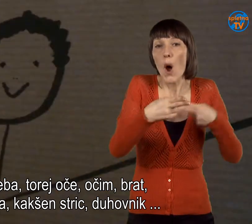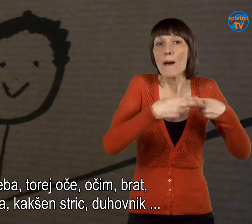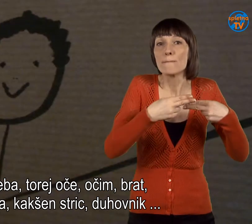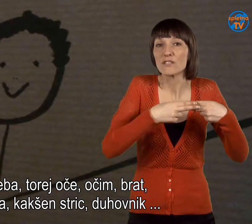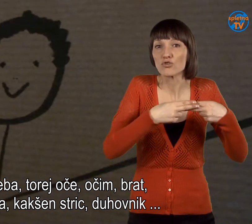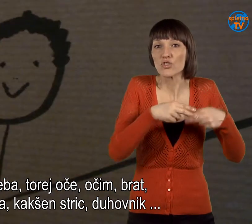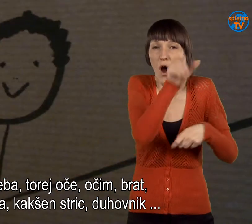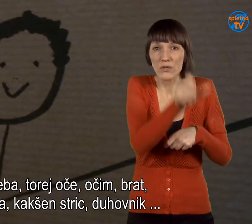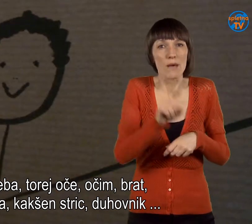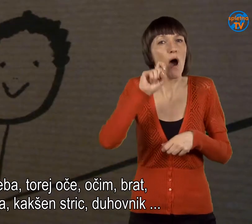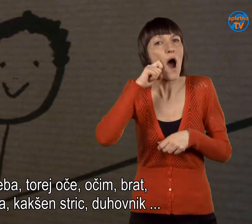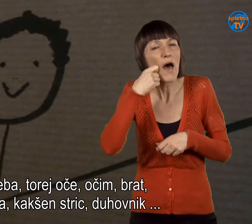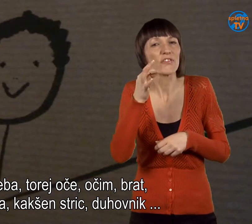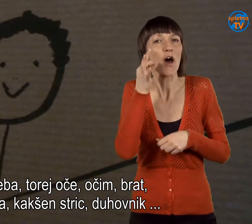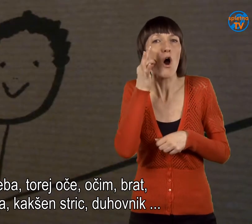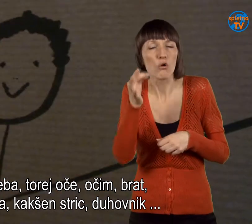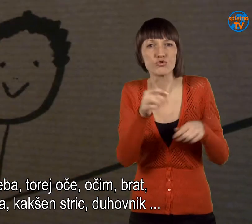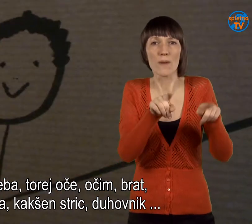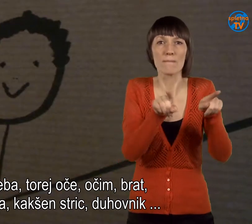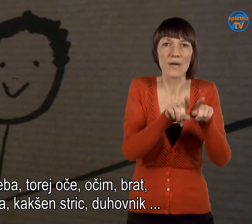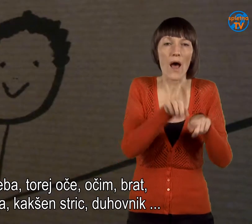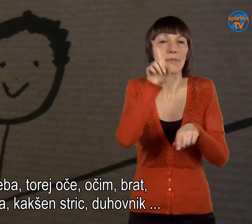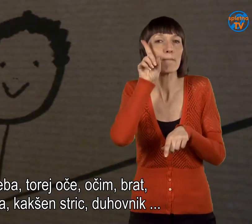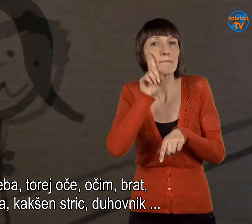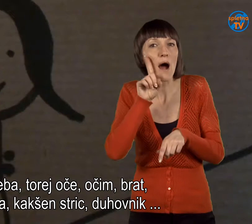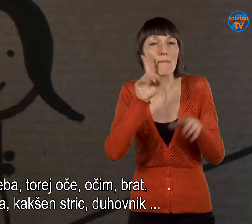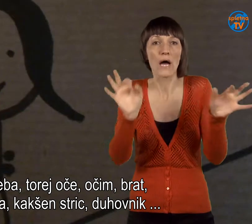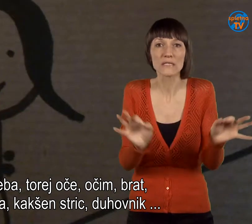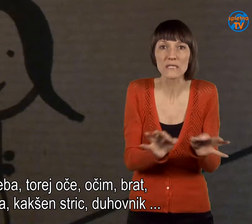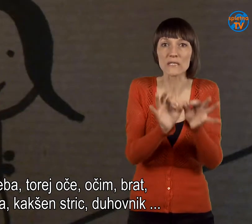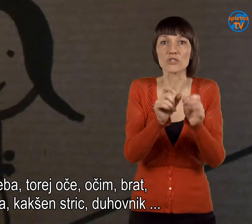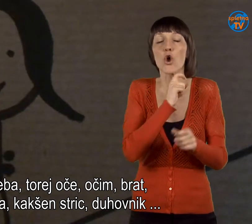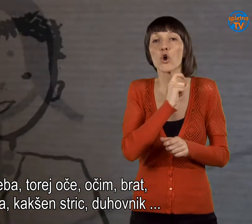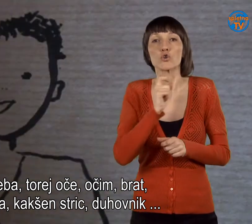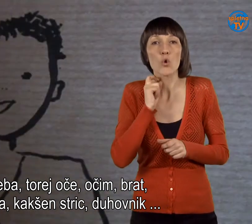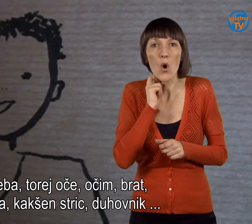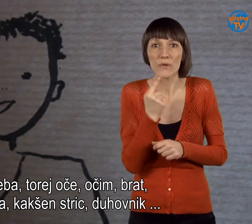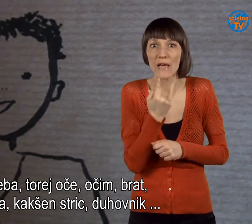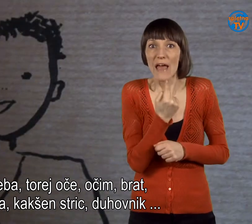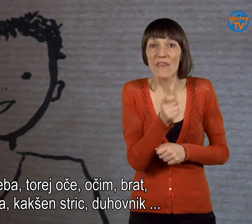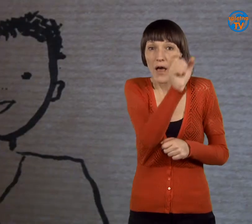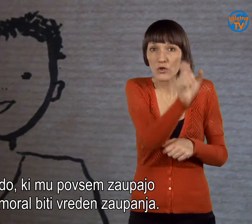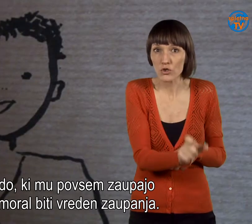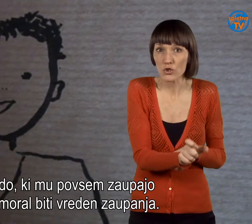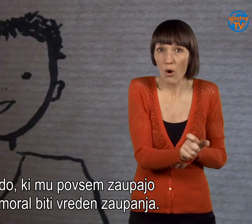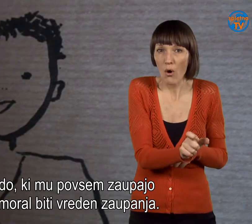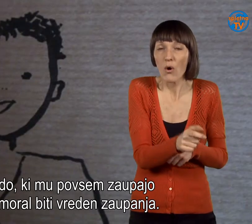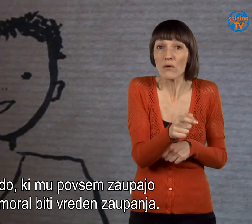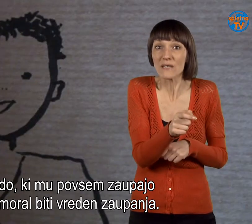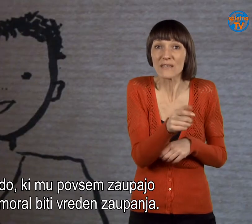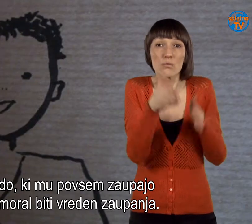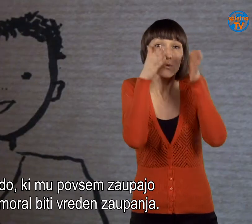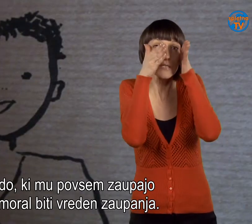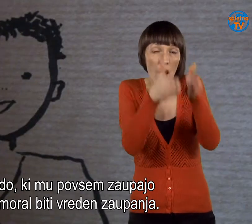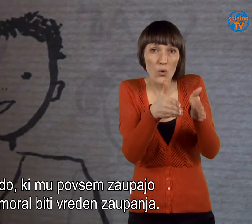bližnja oseba, torej recimo oče, očim, brat, mama, kakšen stric, kakšen duhovnik, nekdo, ki